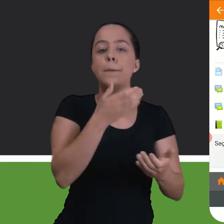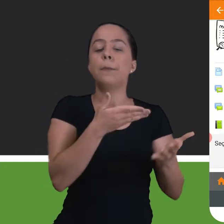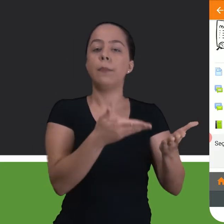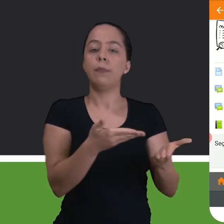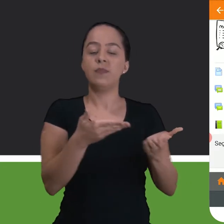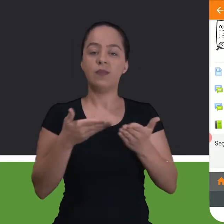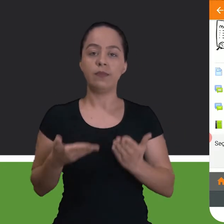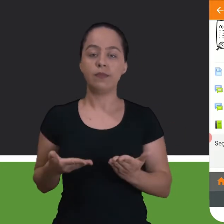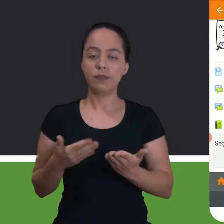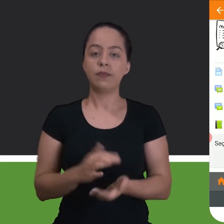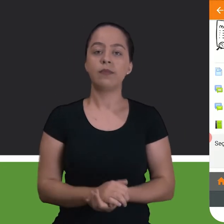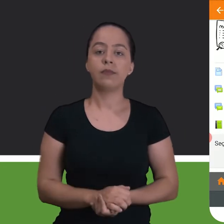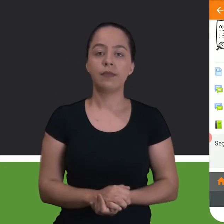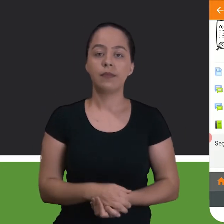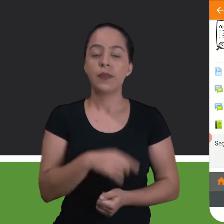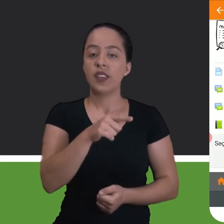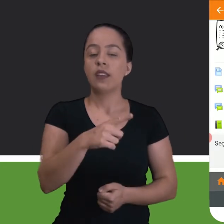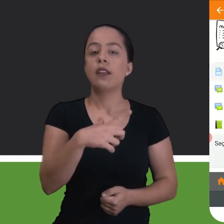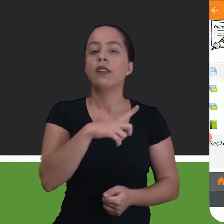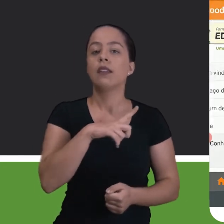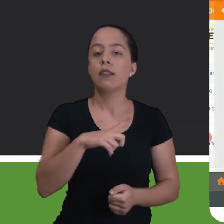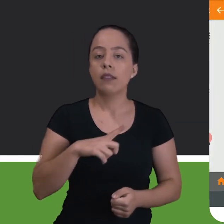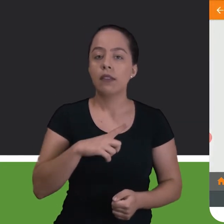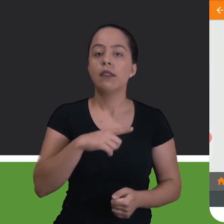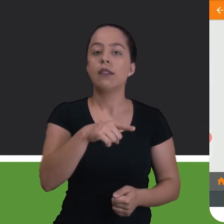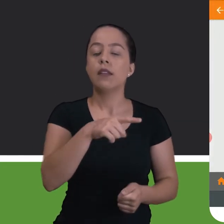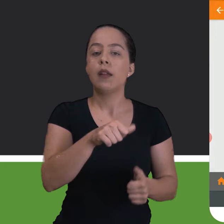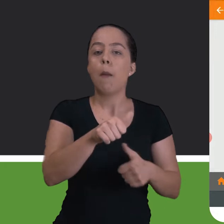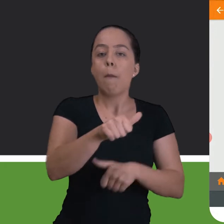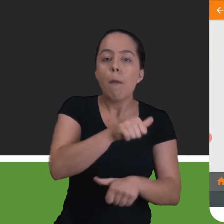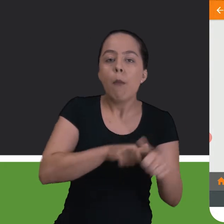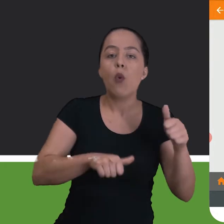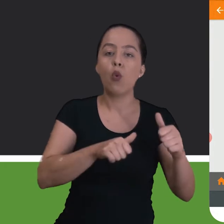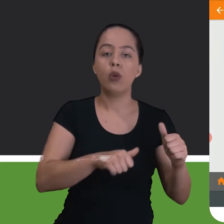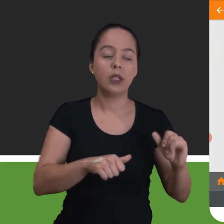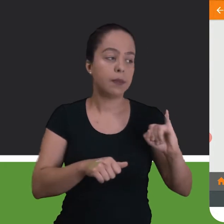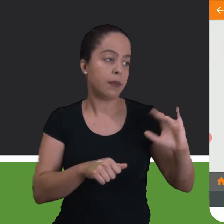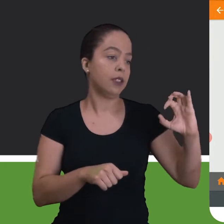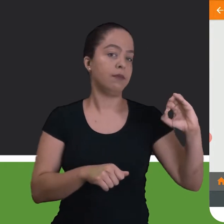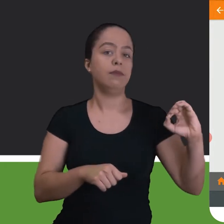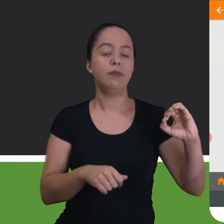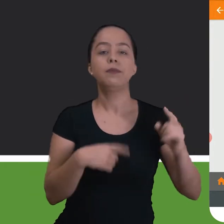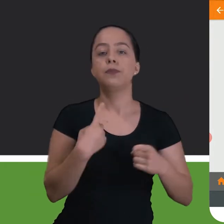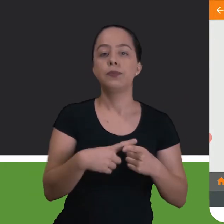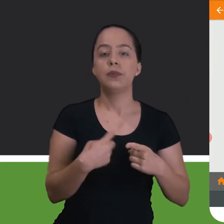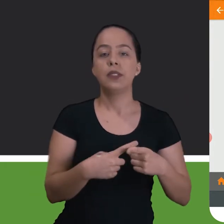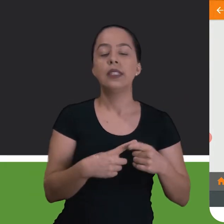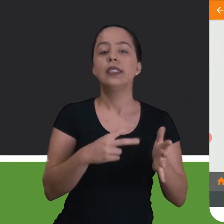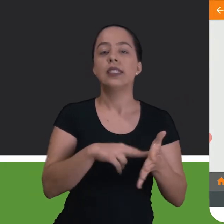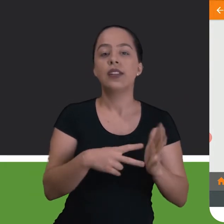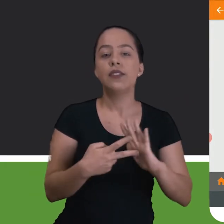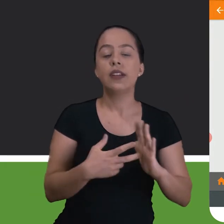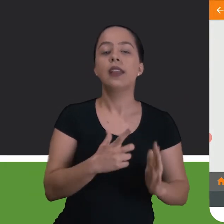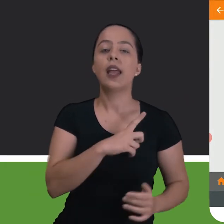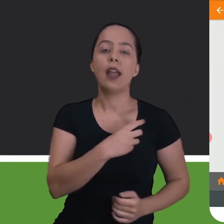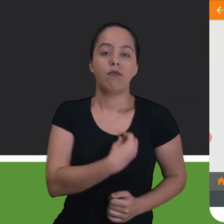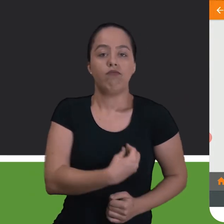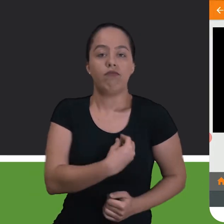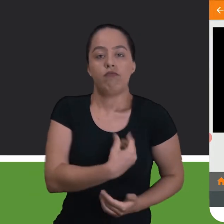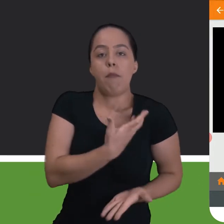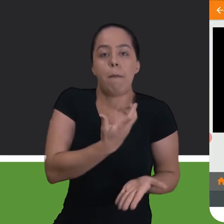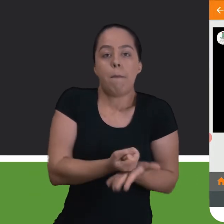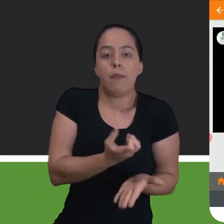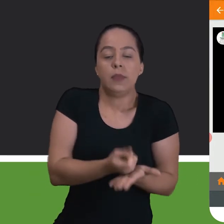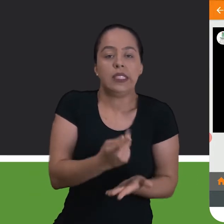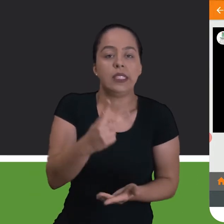eu vou entrar aqui bem vindo ele vai alterar o ícone por que significa ele tá baixando